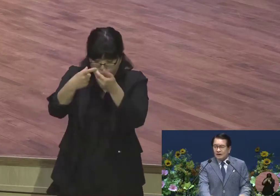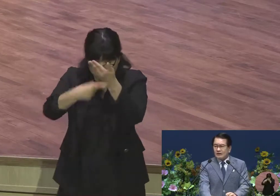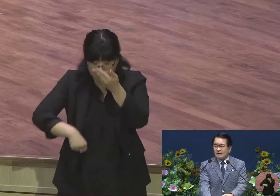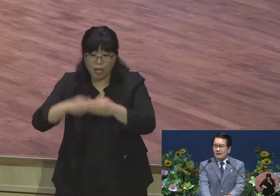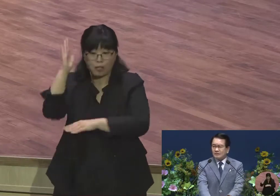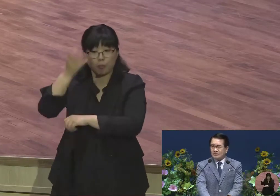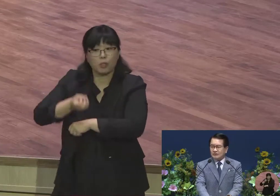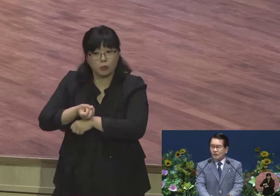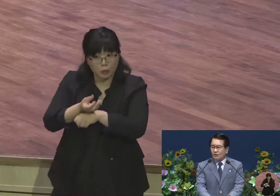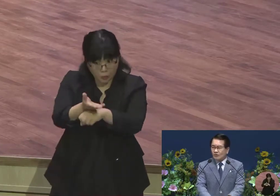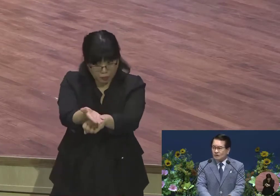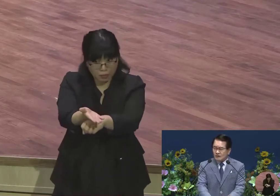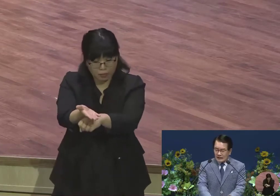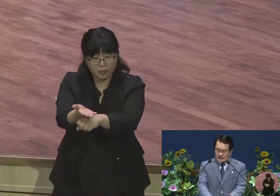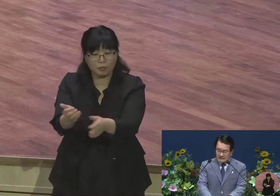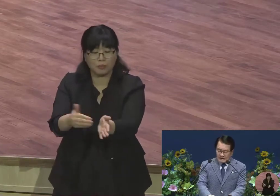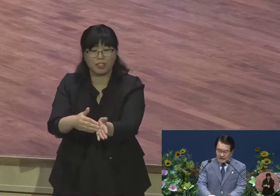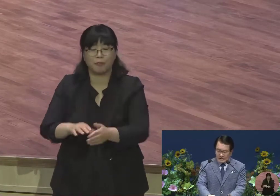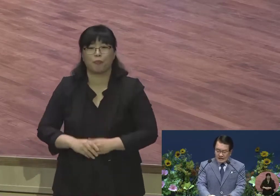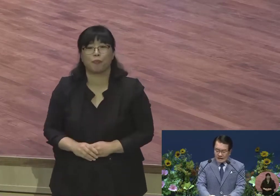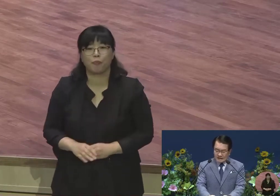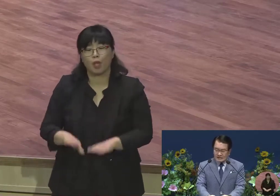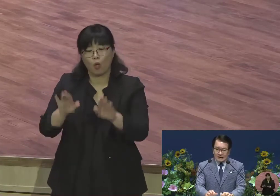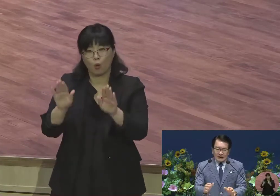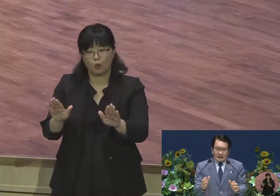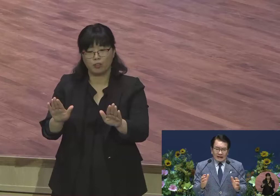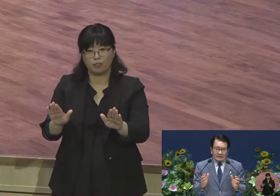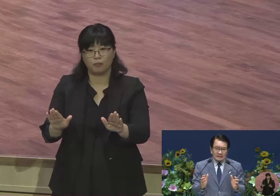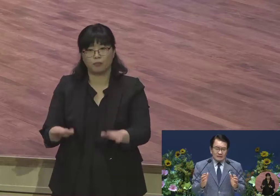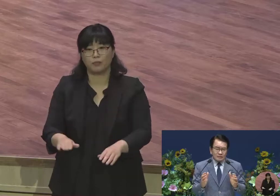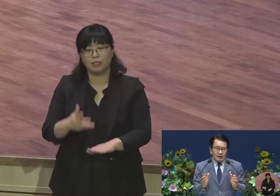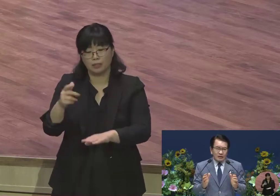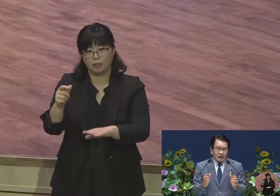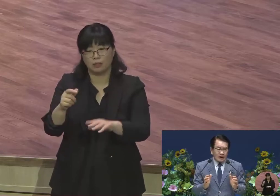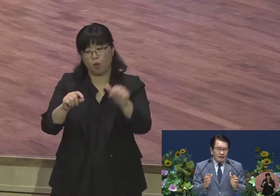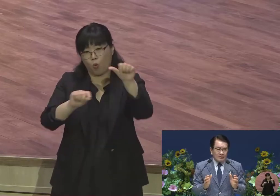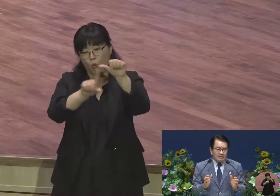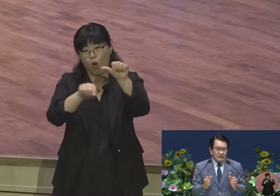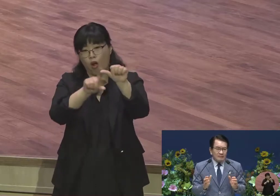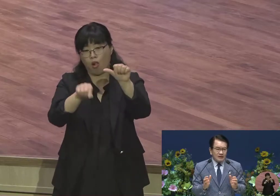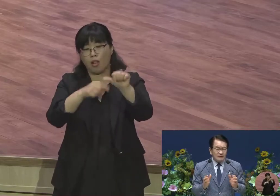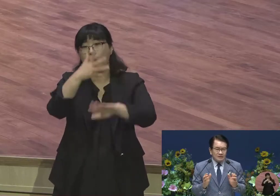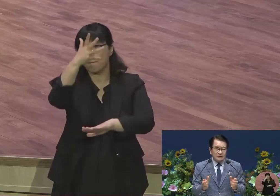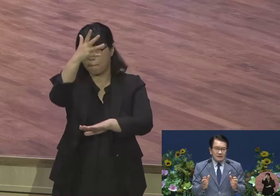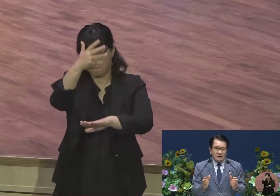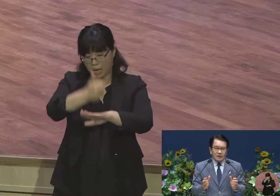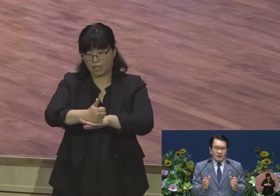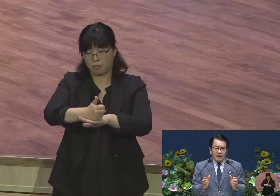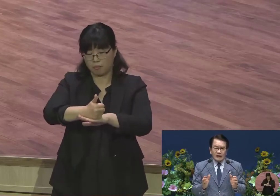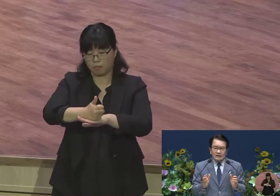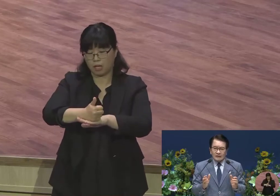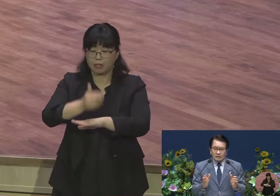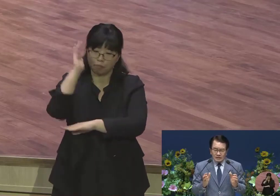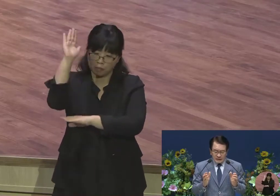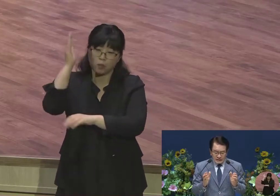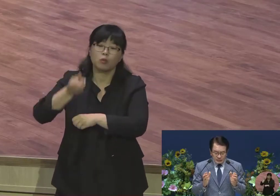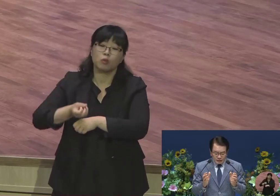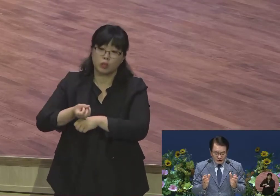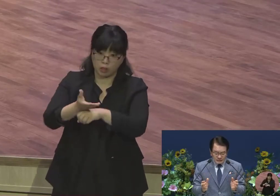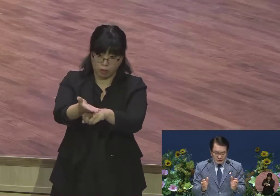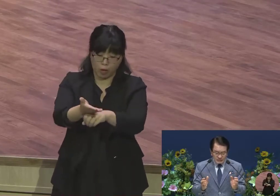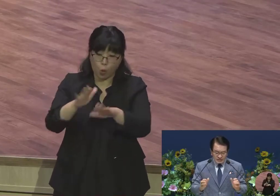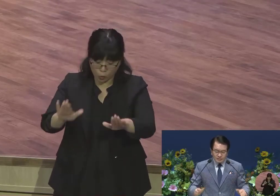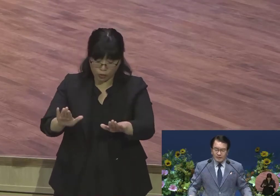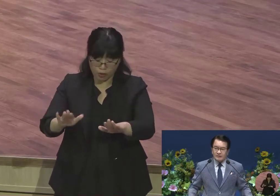5월이 뭐냐. 1년에 한 번씩. 5월은 가정의 달이라. 그래서 가정과 관련된 메시지를 한 달 동안